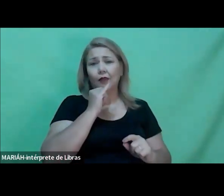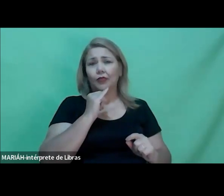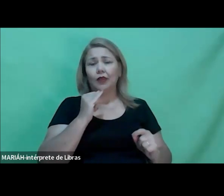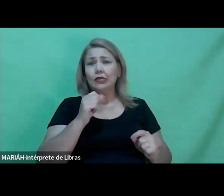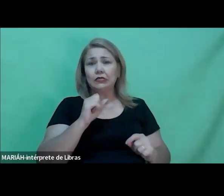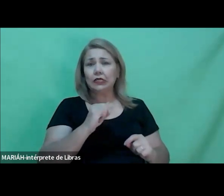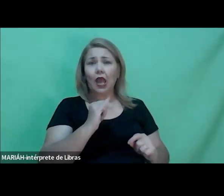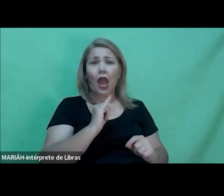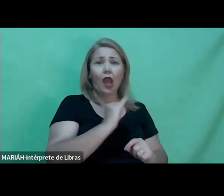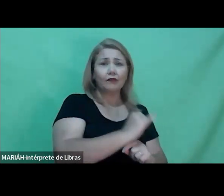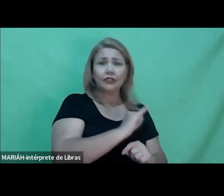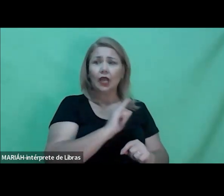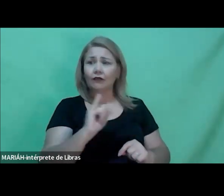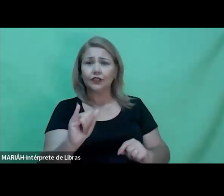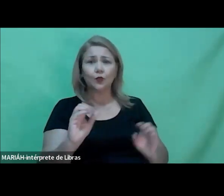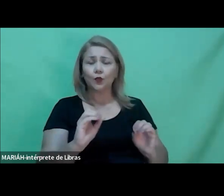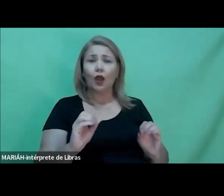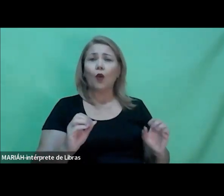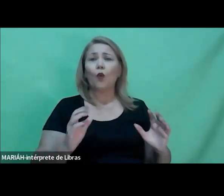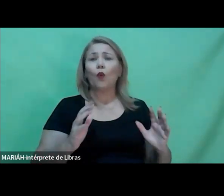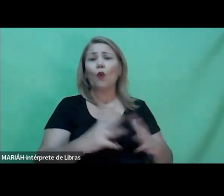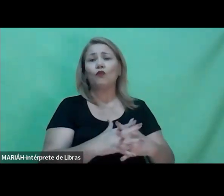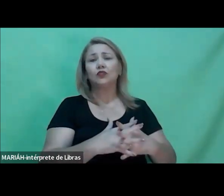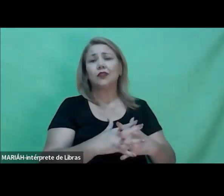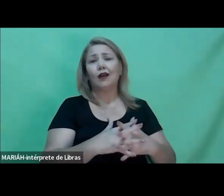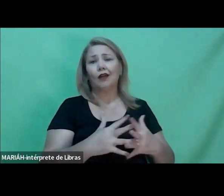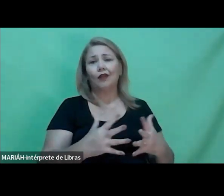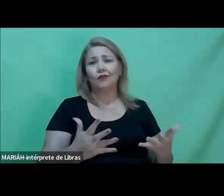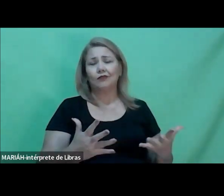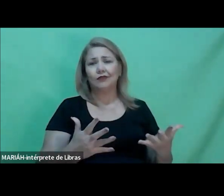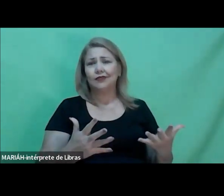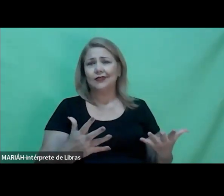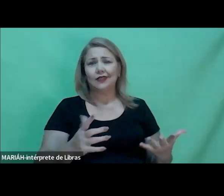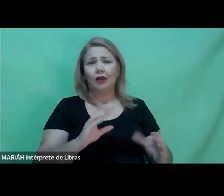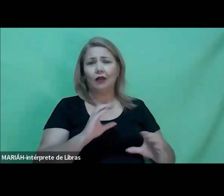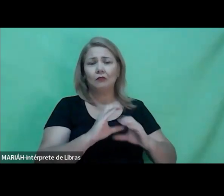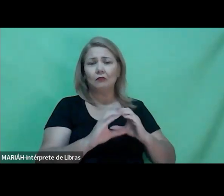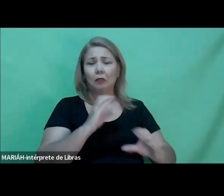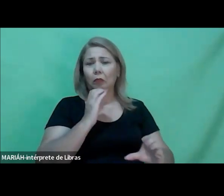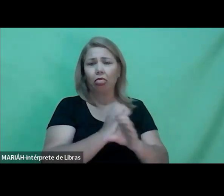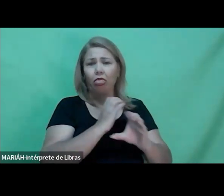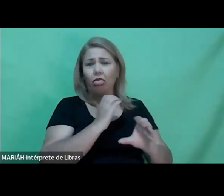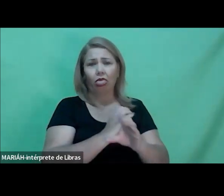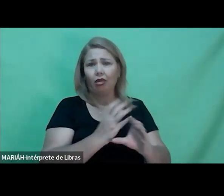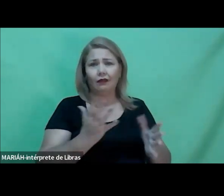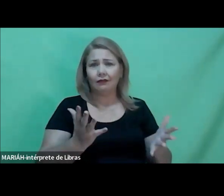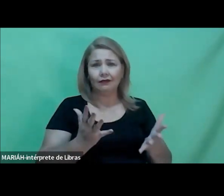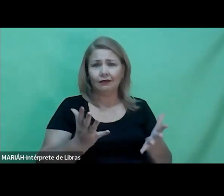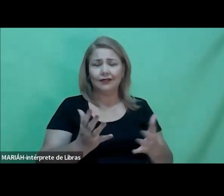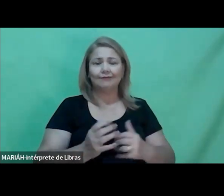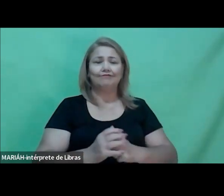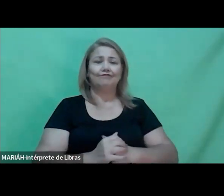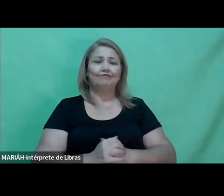completa y y y todo el mundo casi que hablaría al mismo tiempo ahora cuando se está